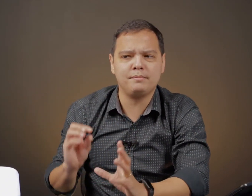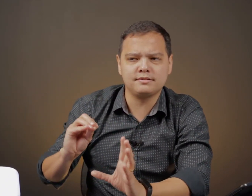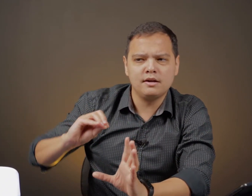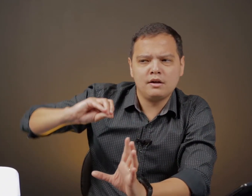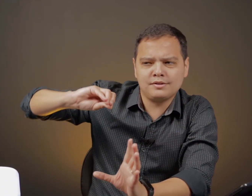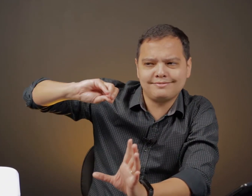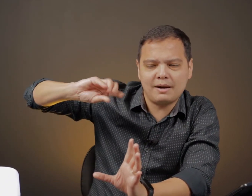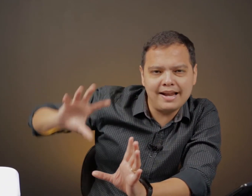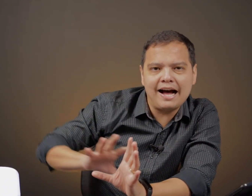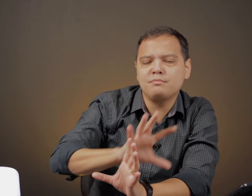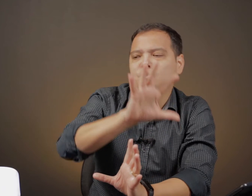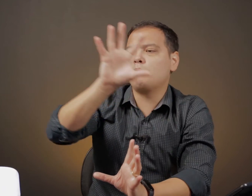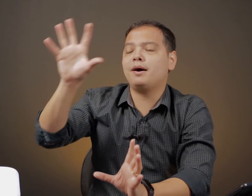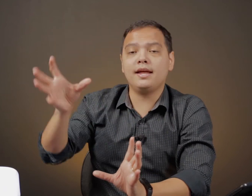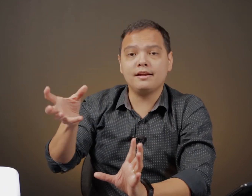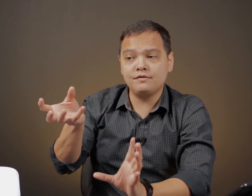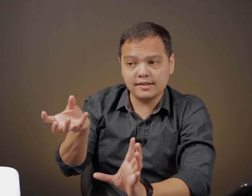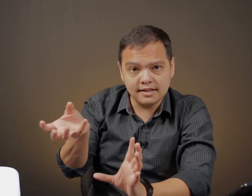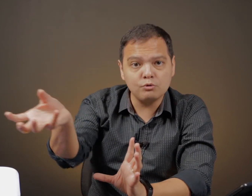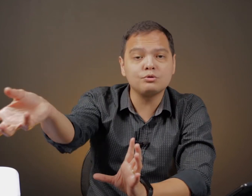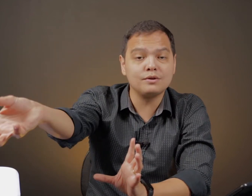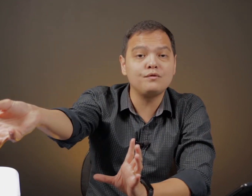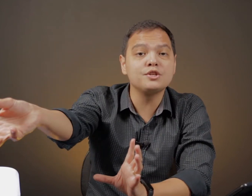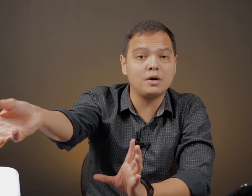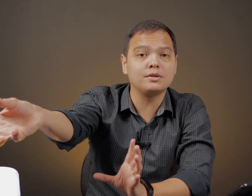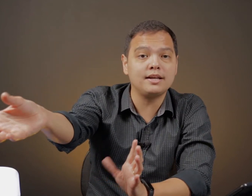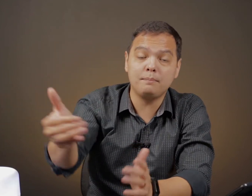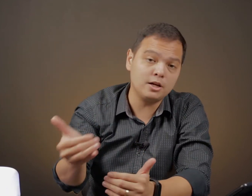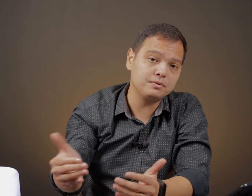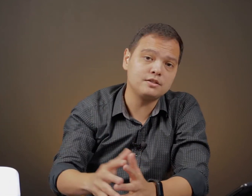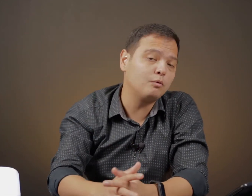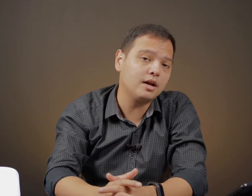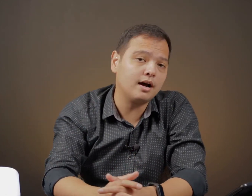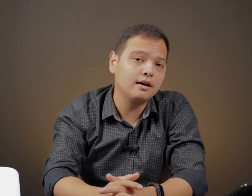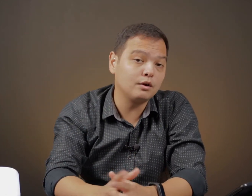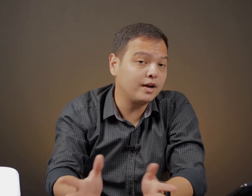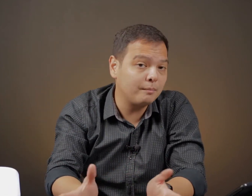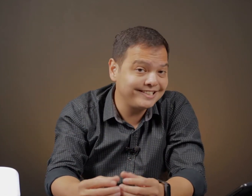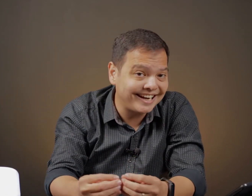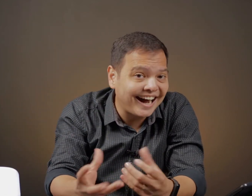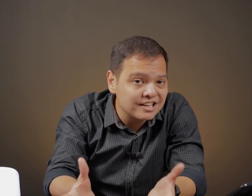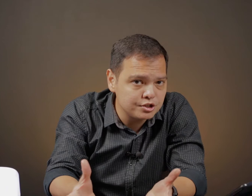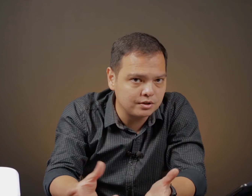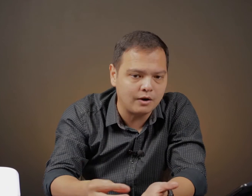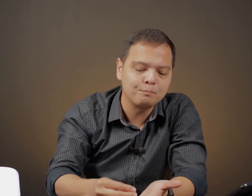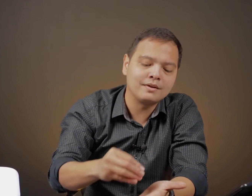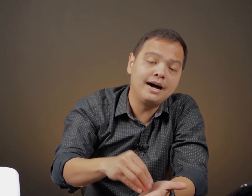mas nós trabalhávamos alguma maneira de fazer a construção visual daquilo para que a gente pudesse se comunicar. Então fica aí uma dica adicional. Arranje